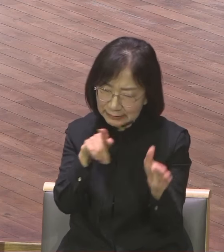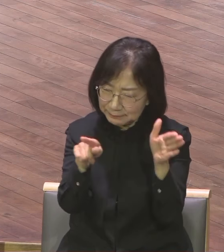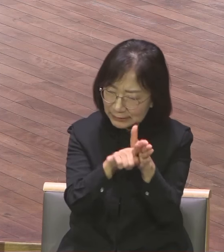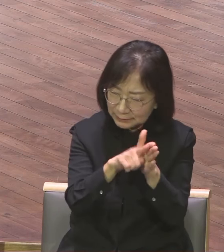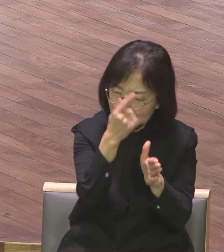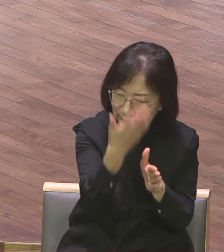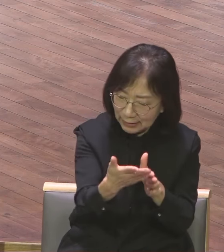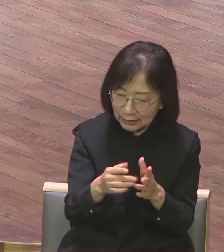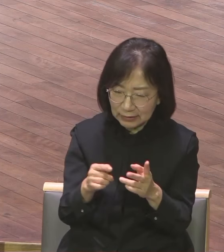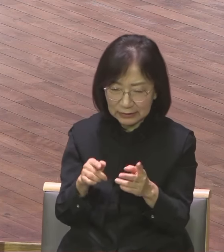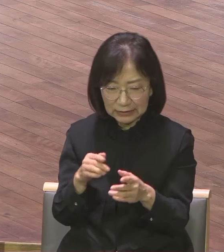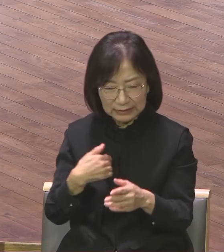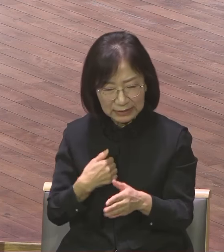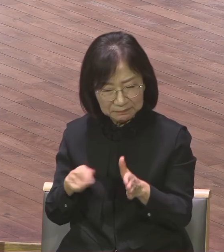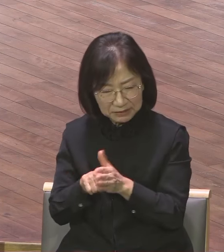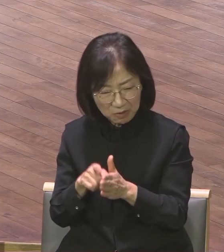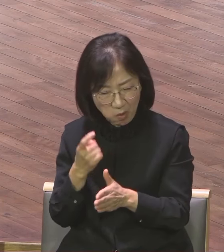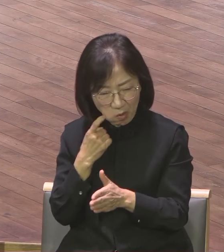문제 사건 왔을 때